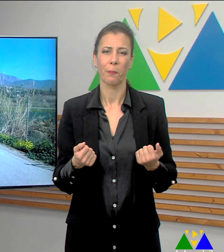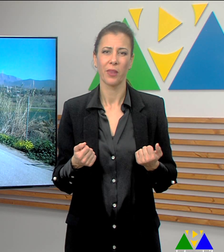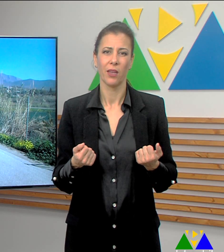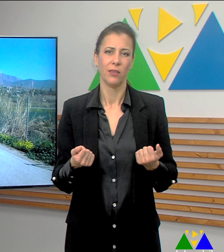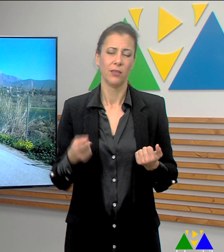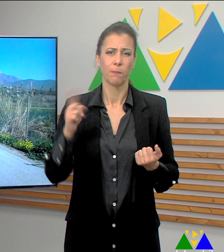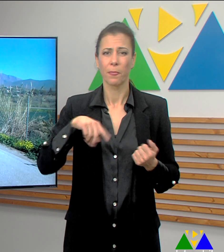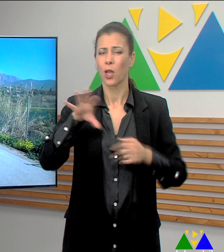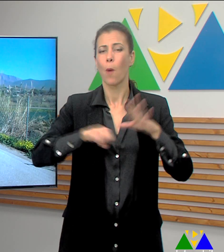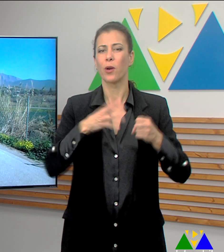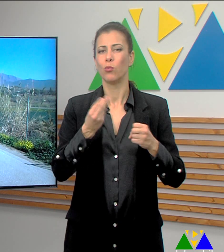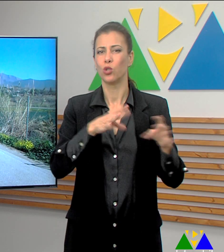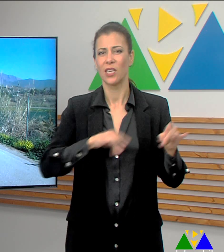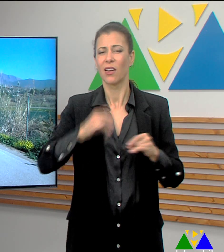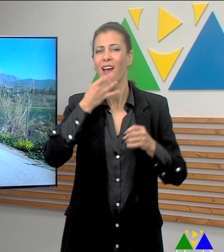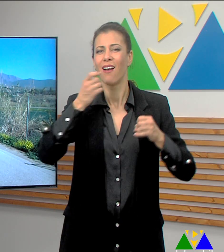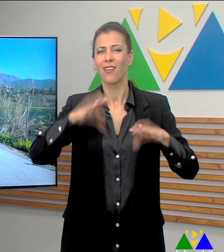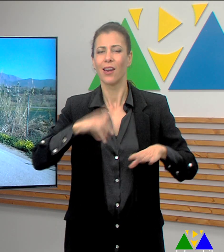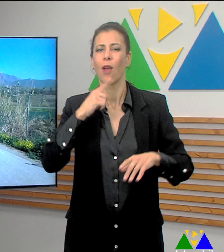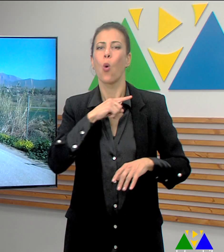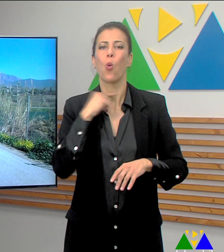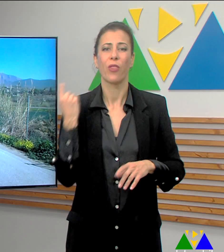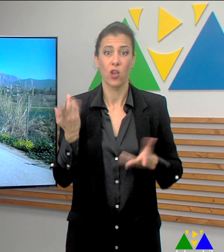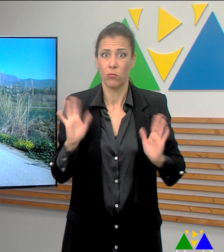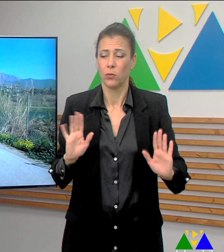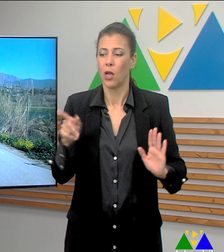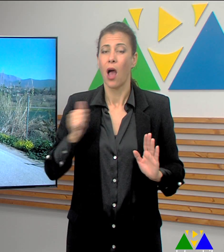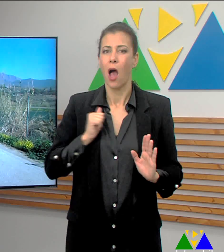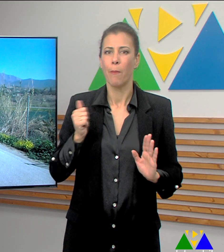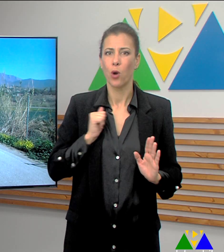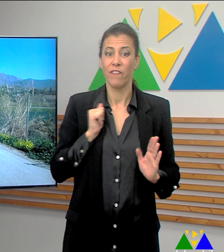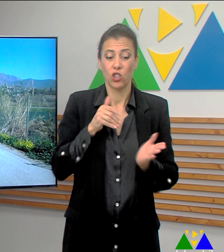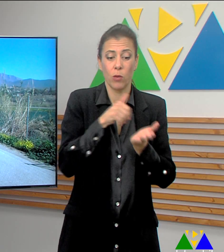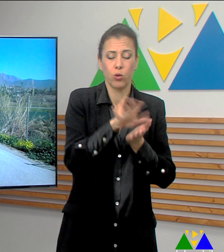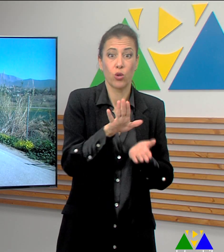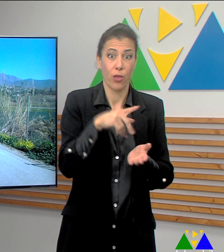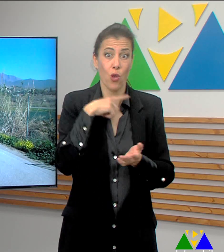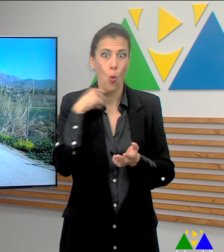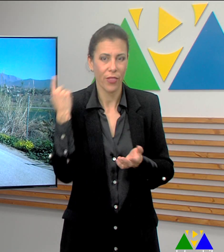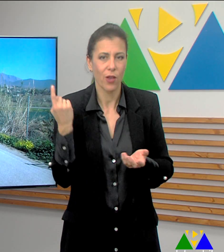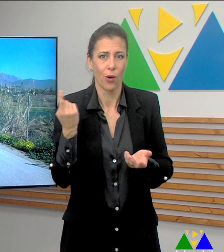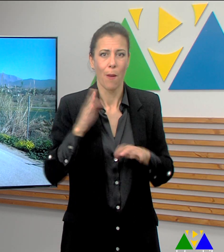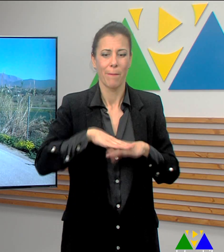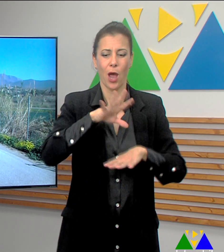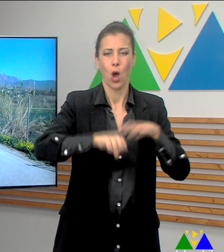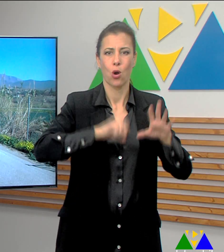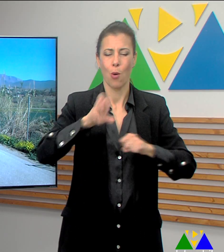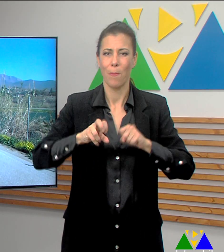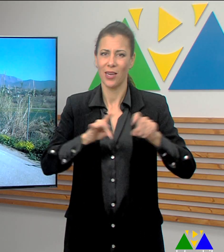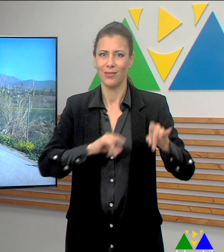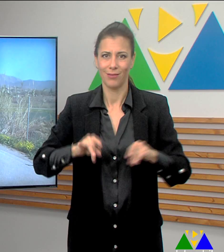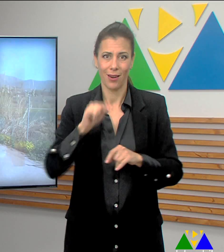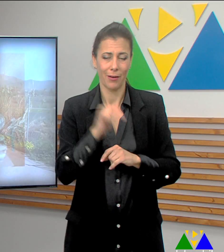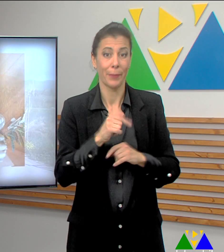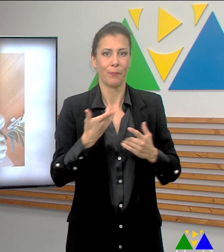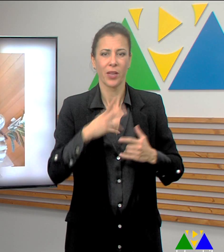y compraron muchas tierras a los judíos, es decir, Francisco Ramírez de Madrid aprovecha la expulsión de los judíos para comprar tierras a los judíos.